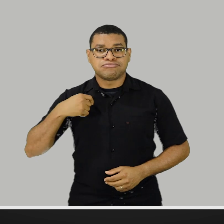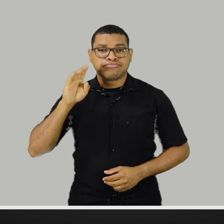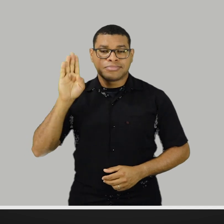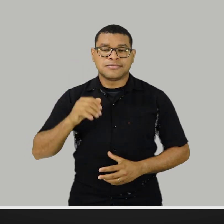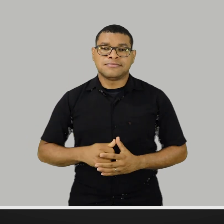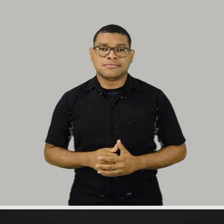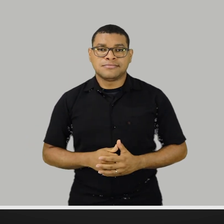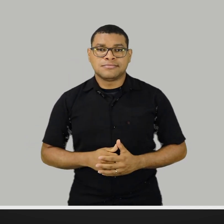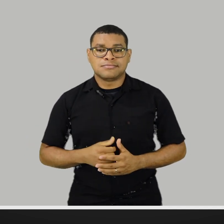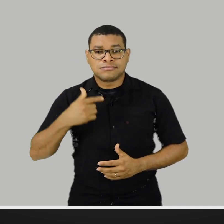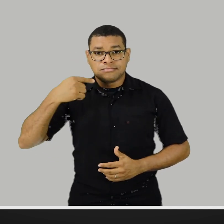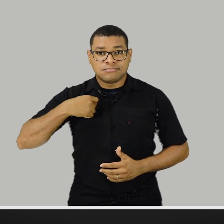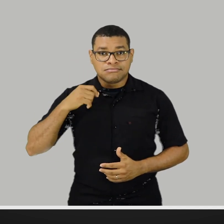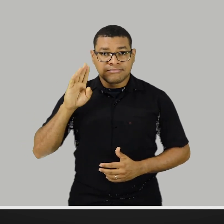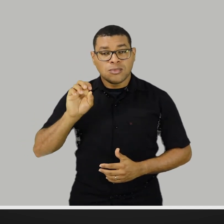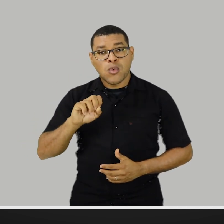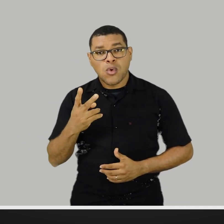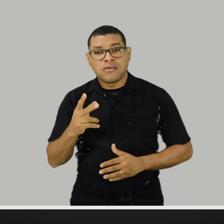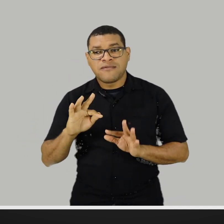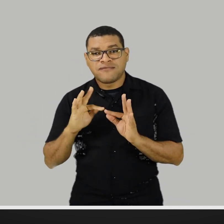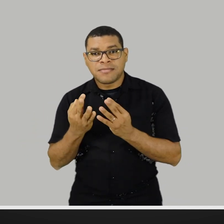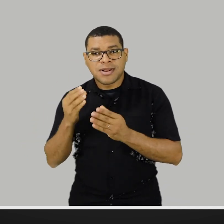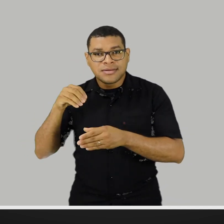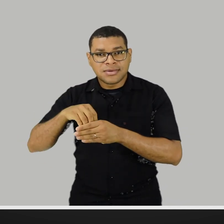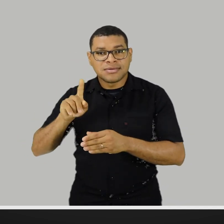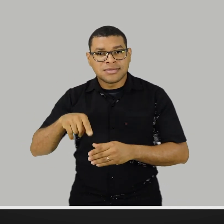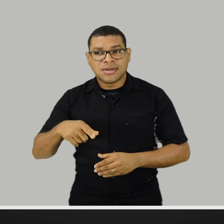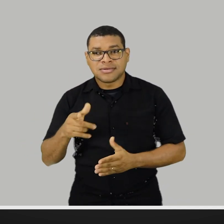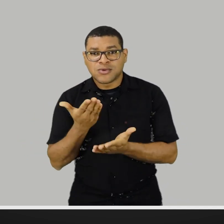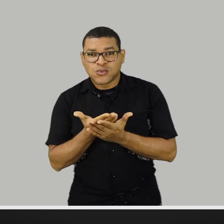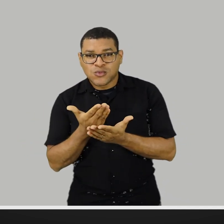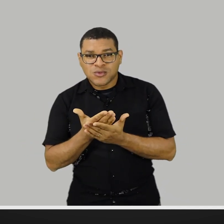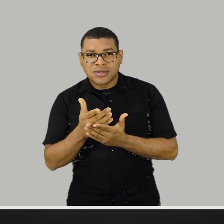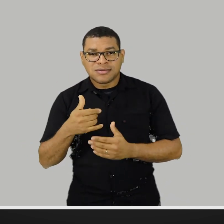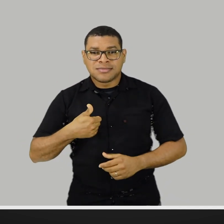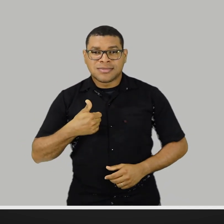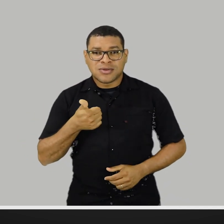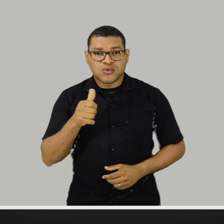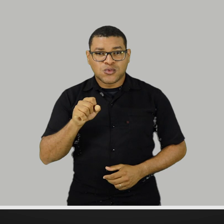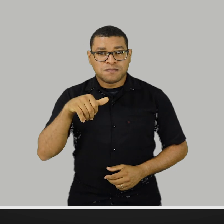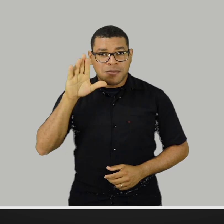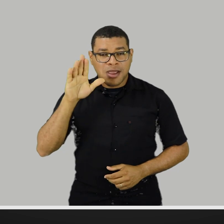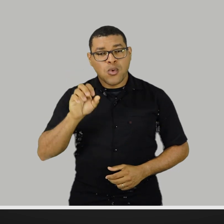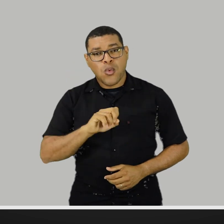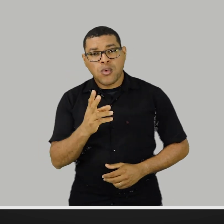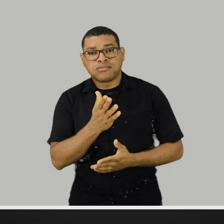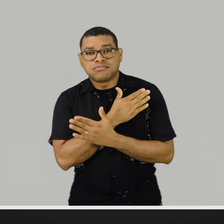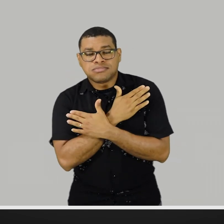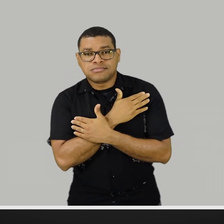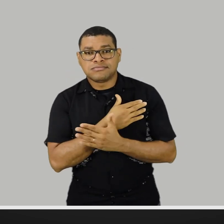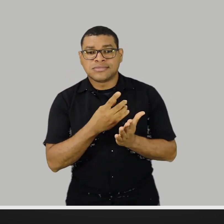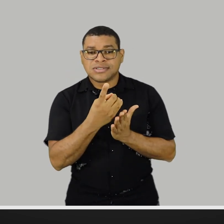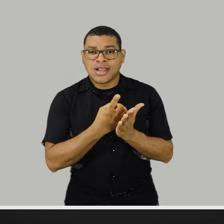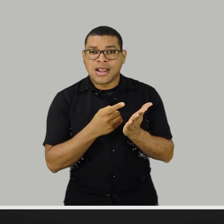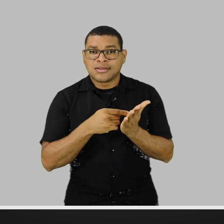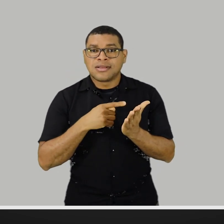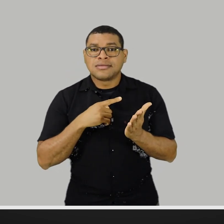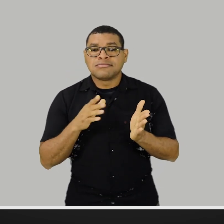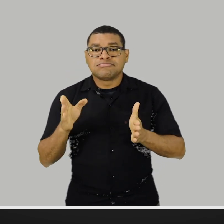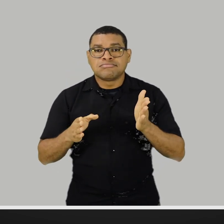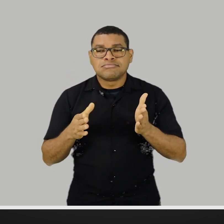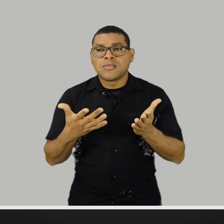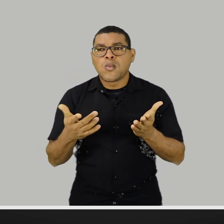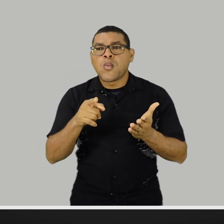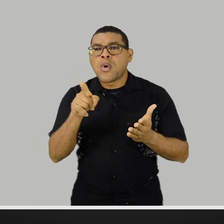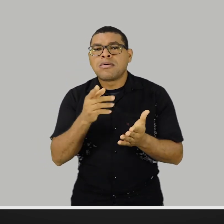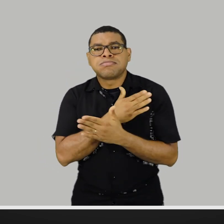seja estudante maior de 18 anos ou desempregado a declaração informando o tempo em que se encontra fora do mercado de